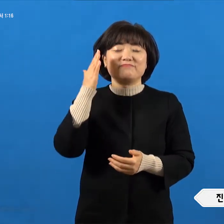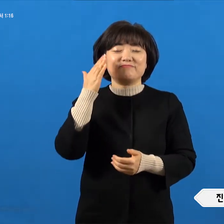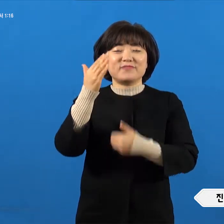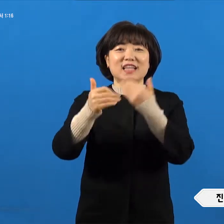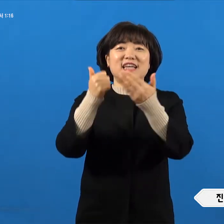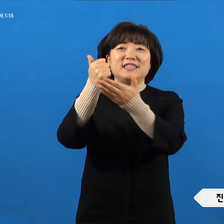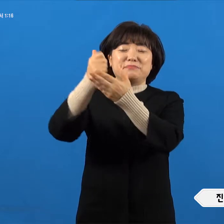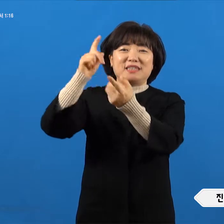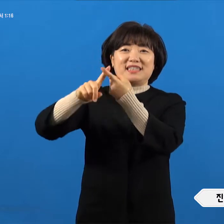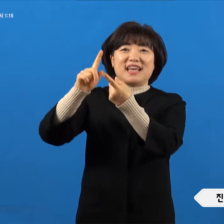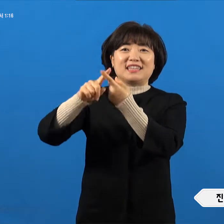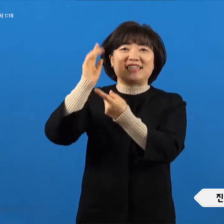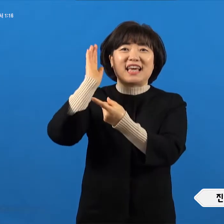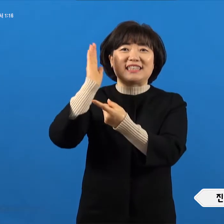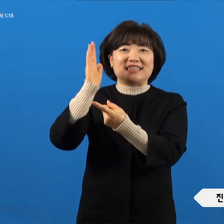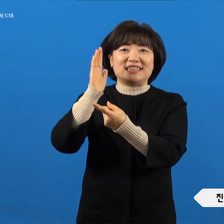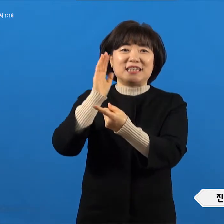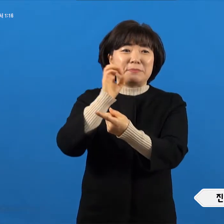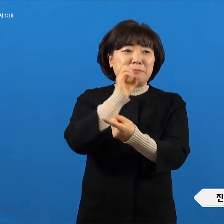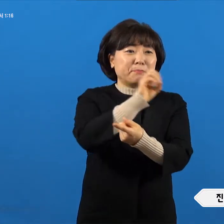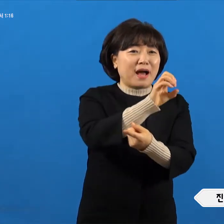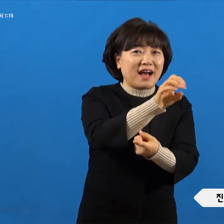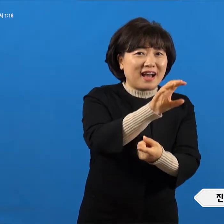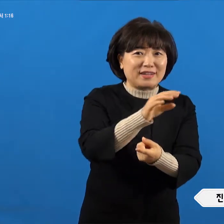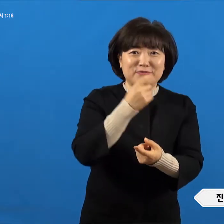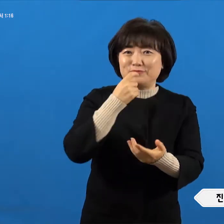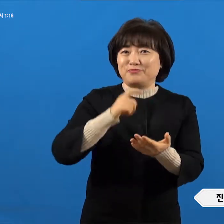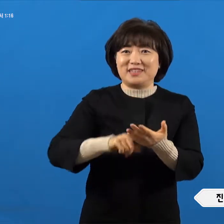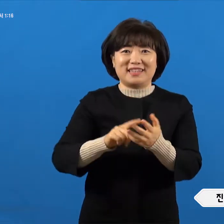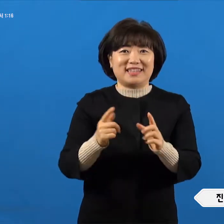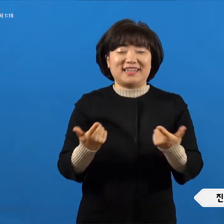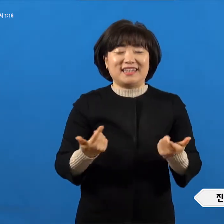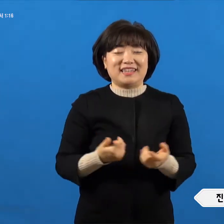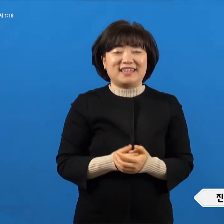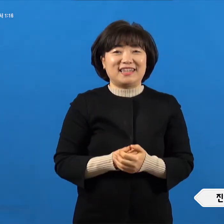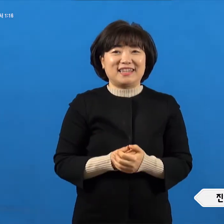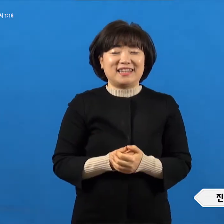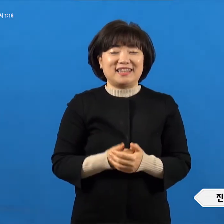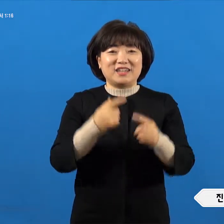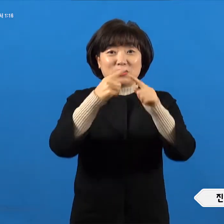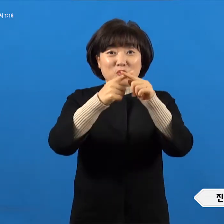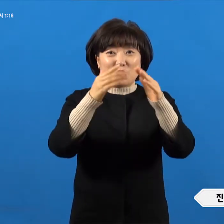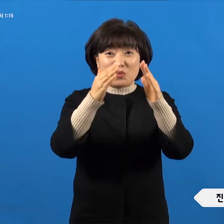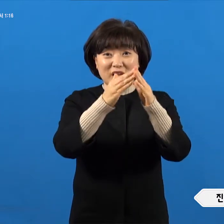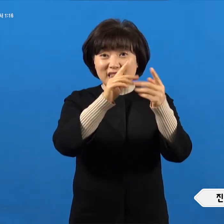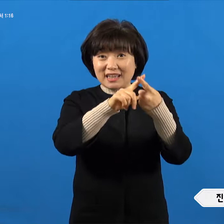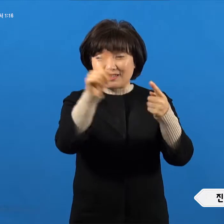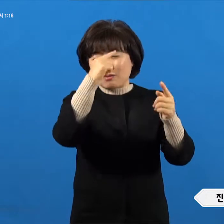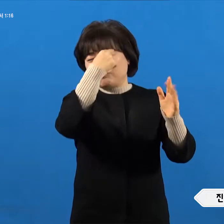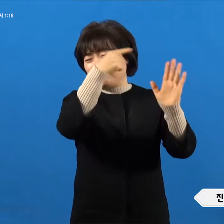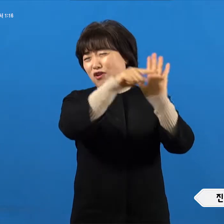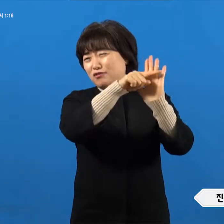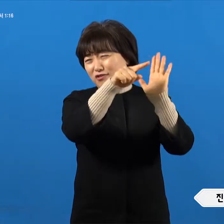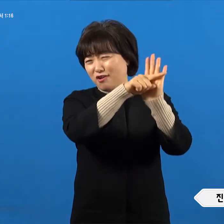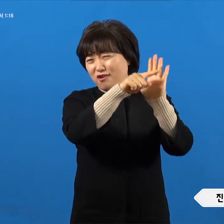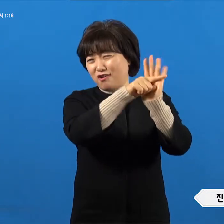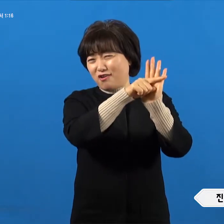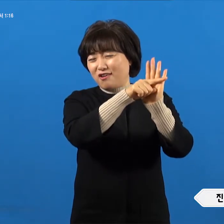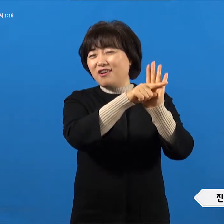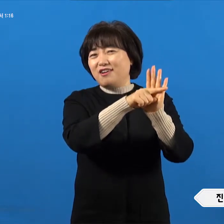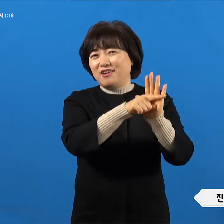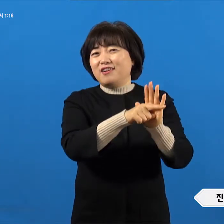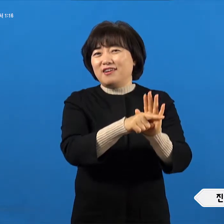요즘은 하나님에 대한 이야기하기가 쉽지 않은 시대를 살고 있습니다. 교회의 부정적인 이미지 때문에